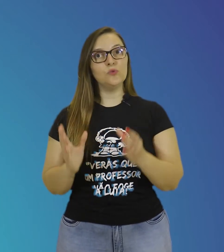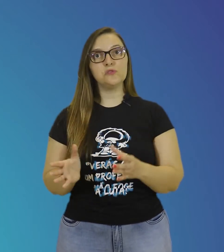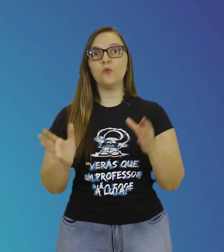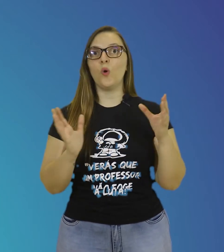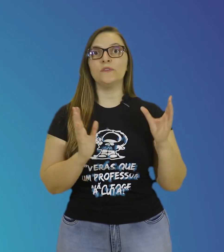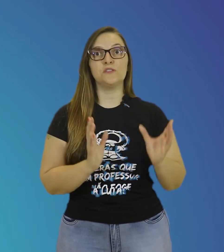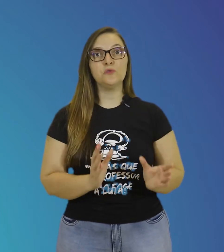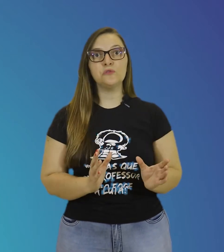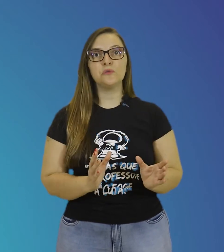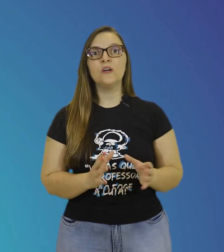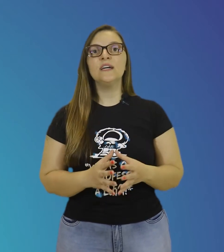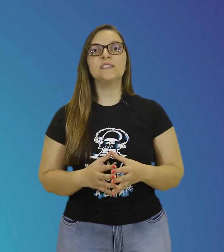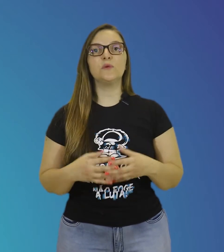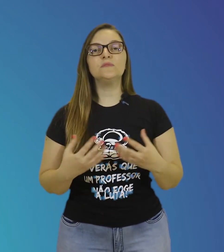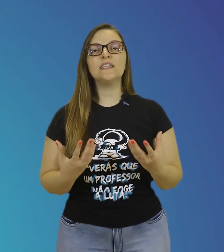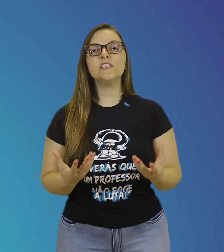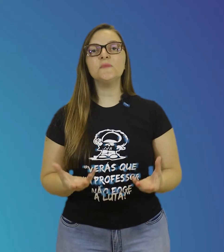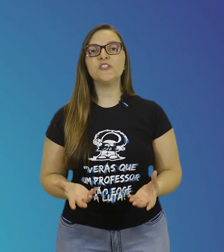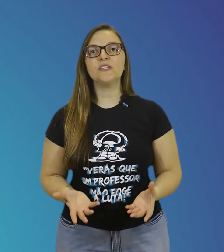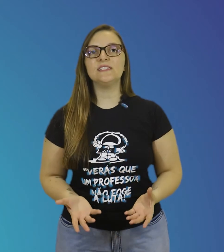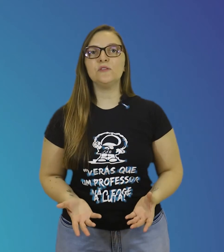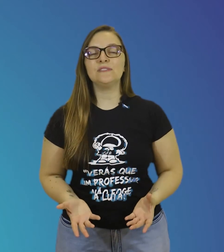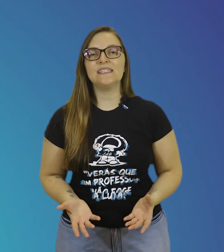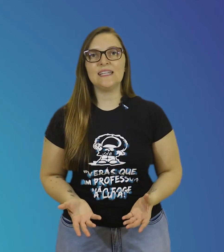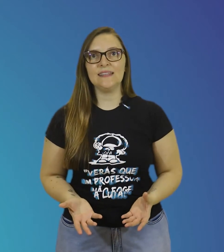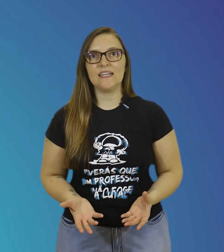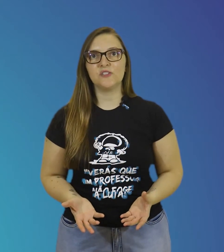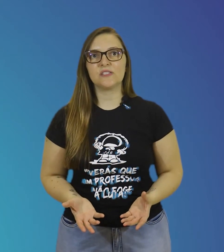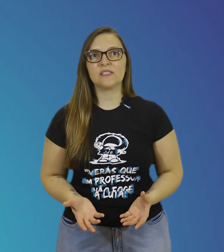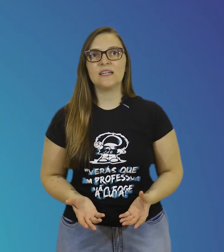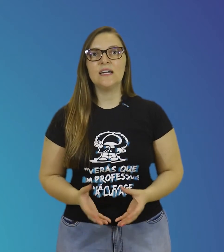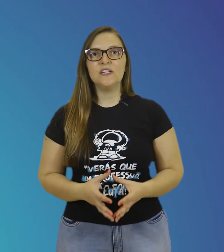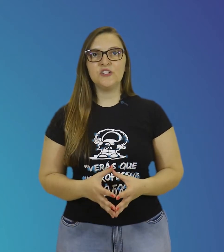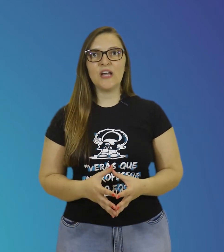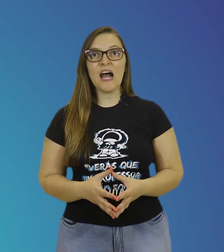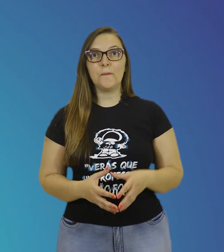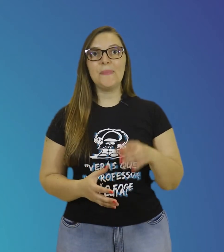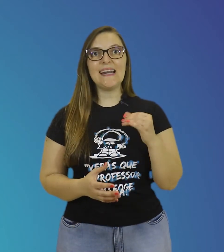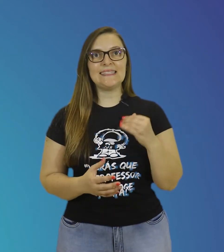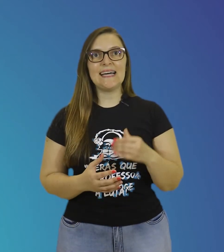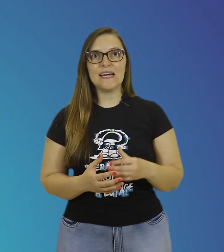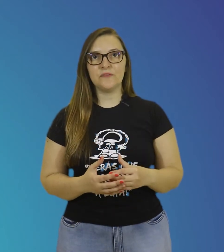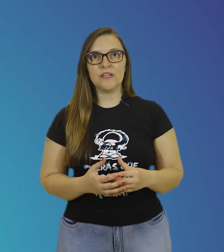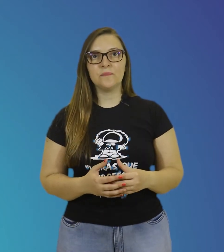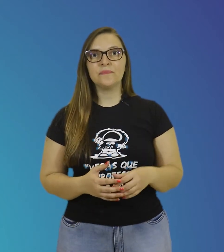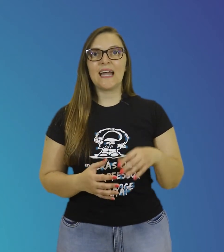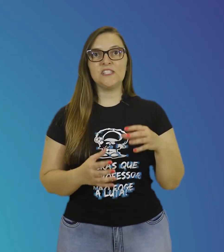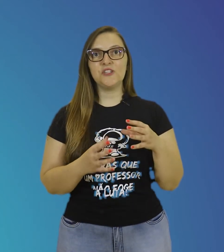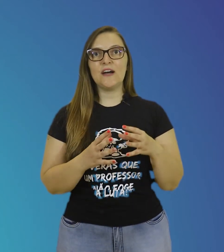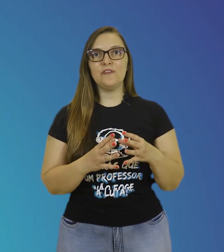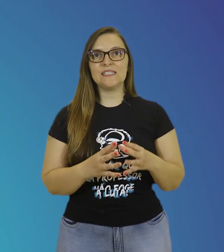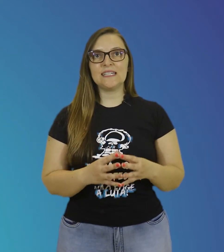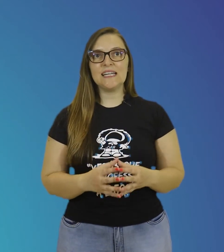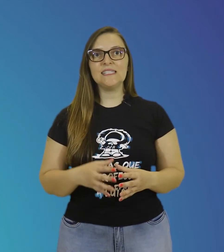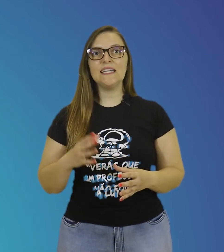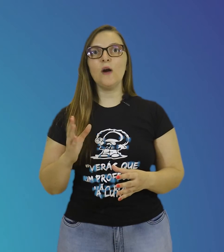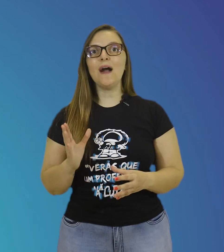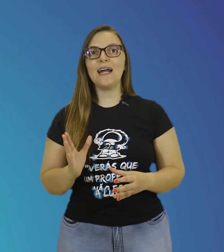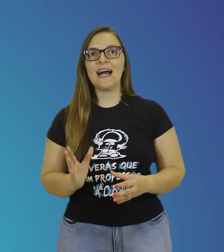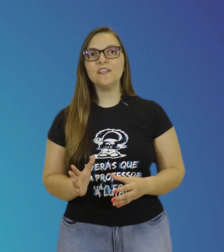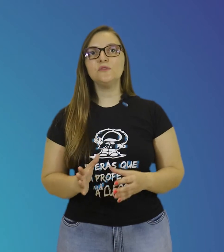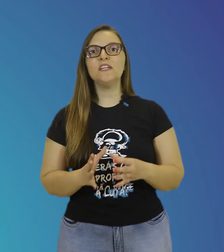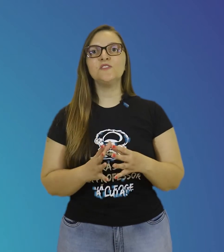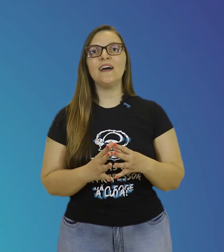pela lei do uso ou desuso são transmitidas aos descendentes. Já para Darwin, as girafas